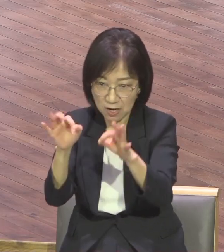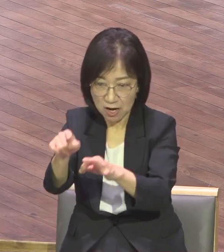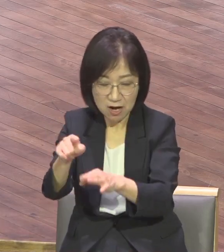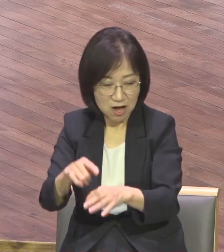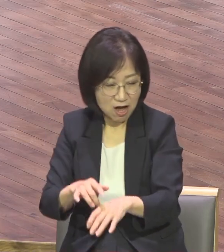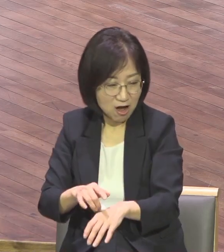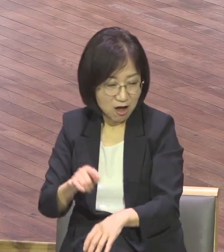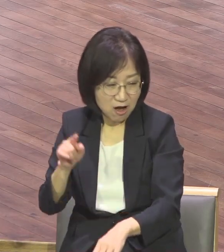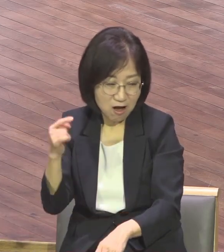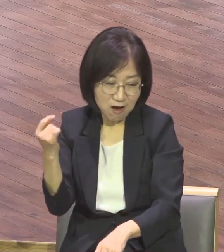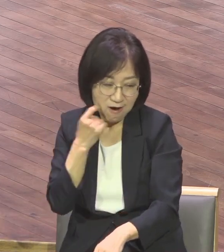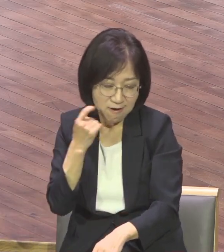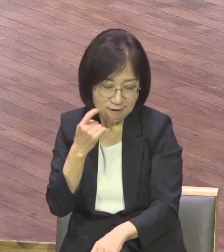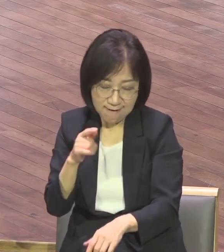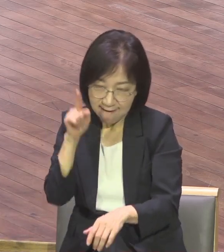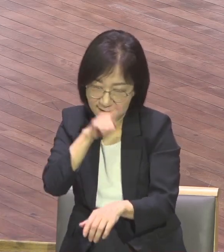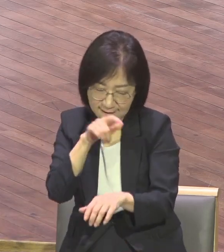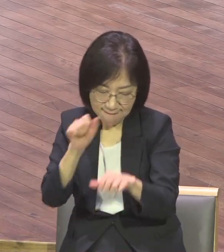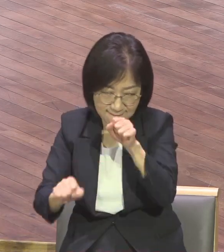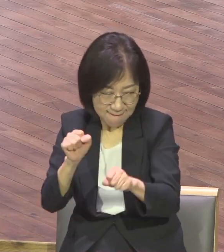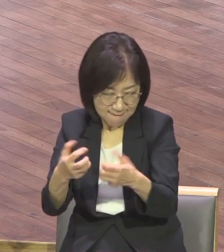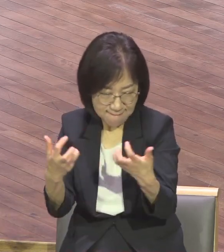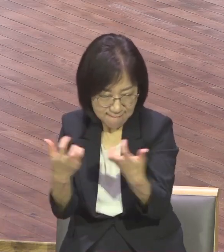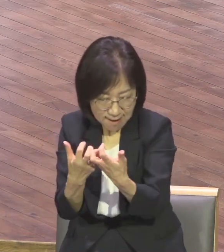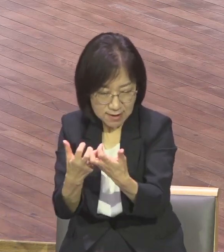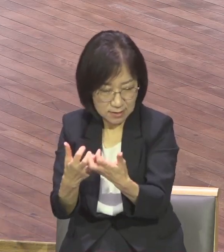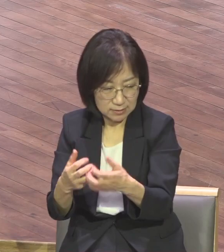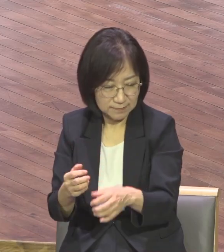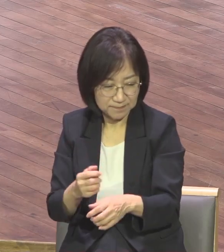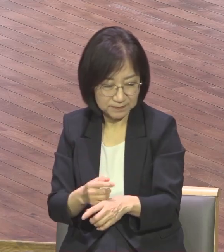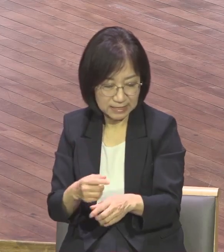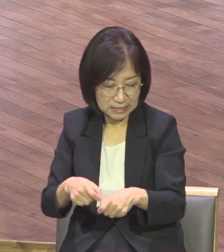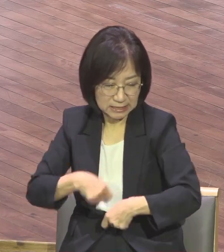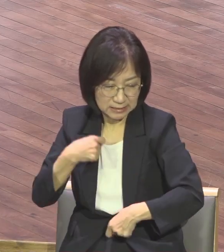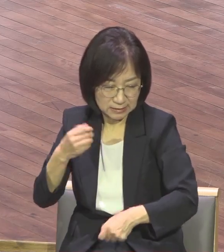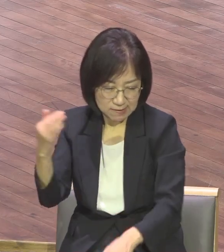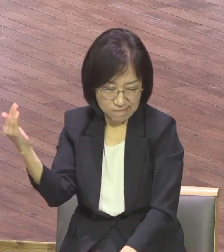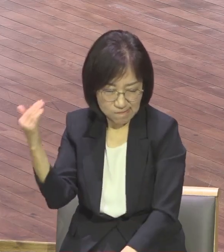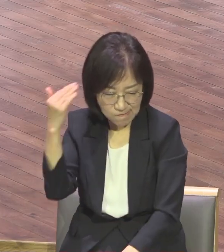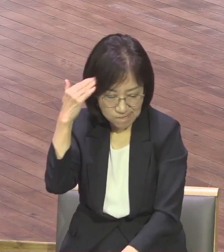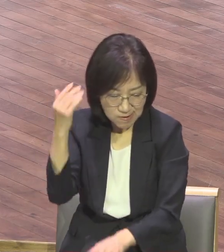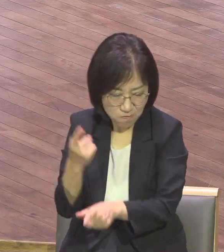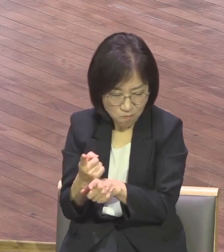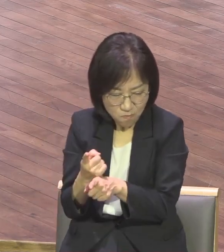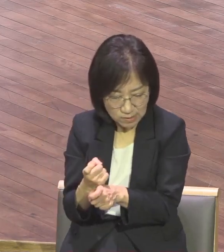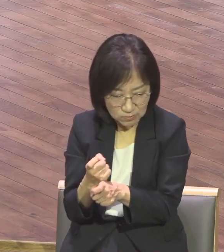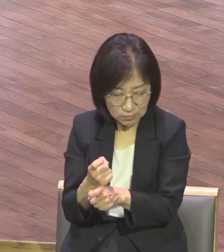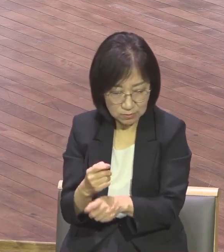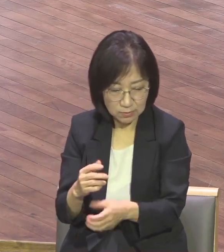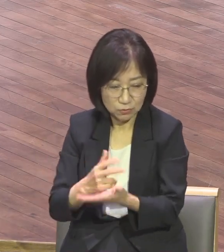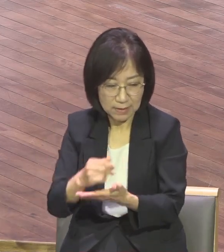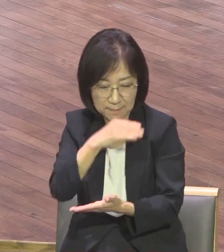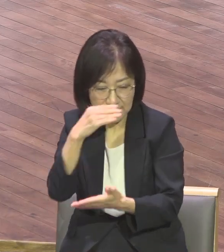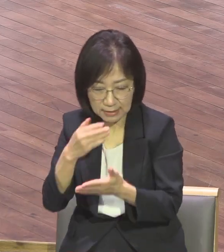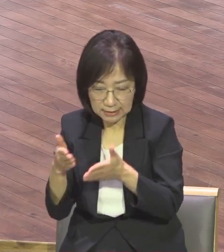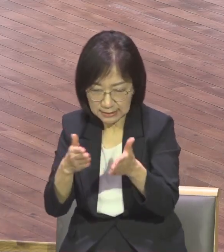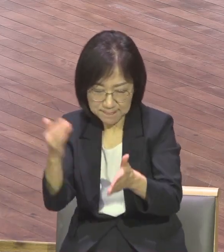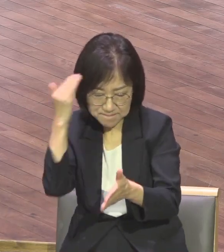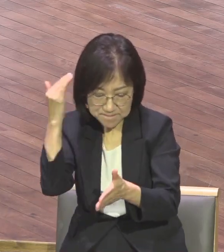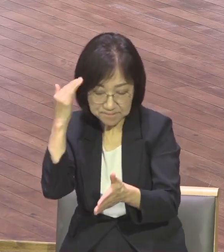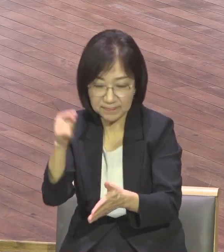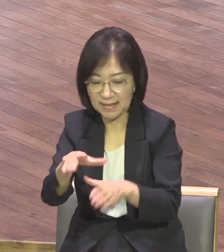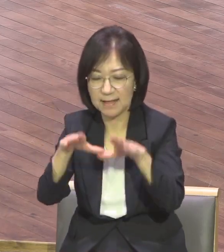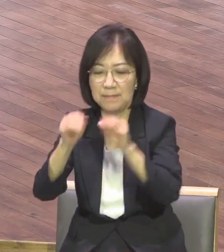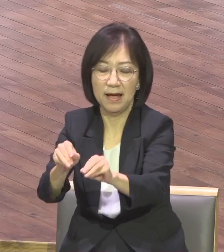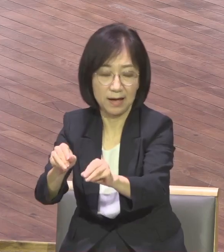자여 마귀의 자식이여 모든 의의 원수여 주의 바른 길을 굳게 하기를 그치지 아니하겠느냐. 보라